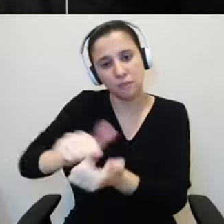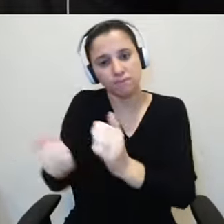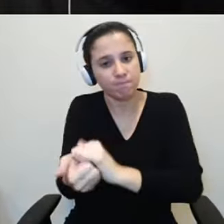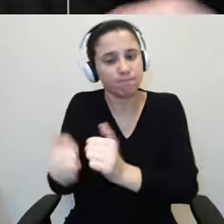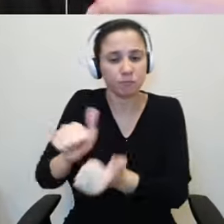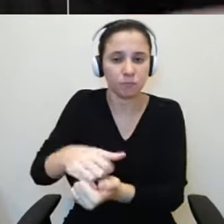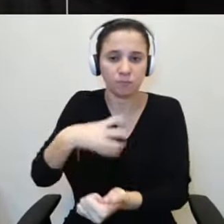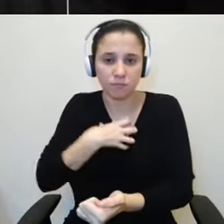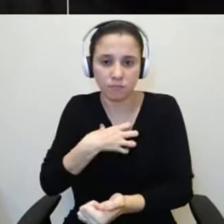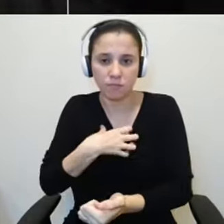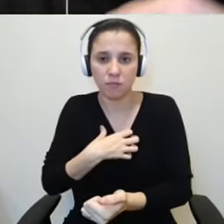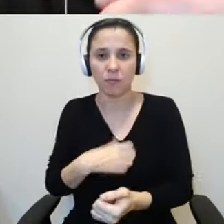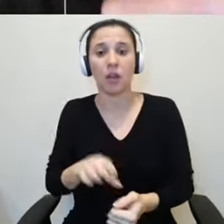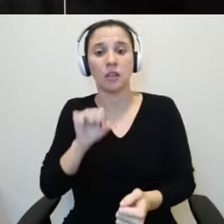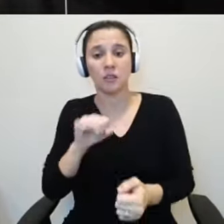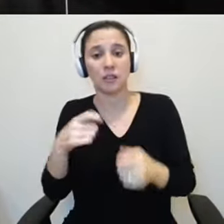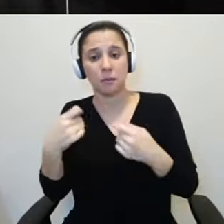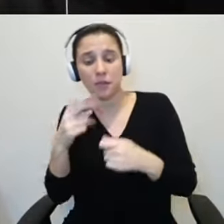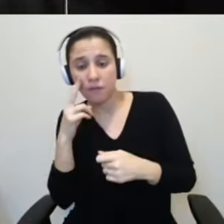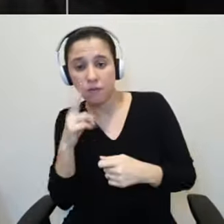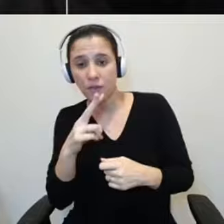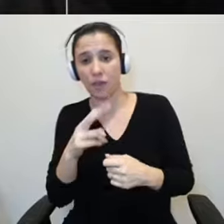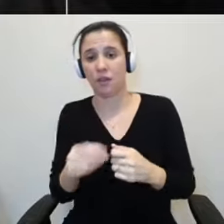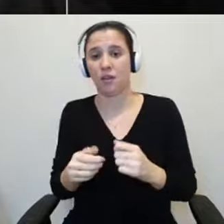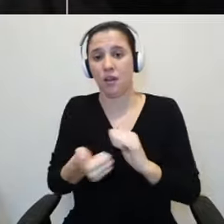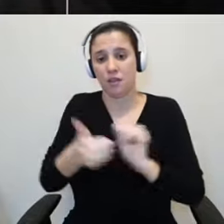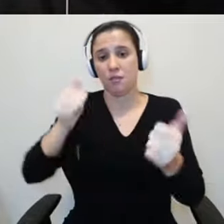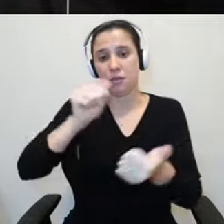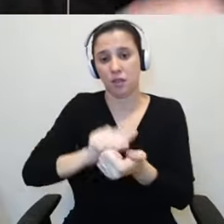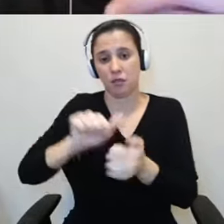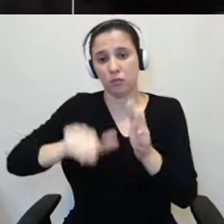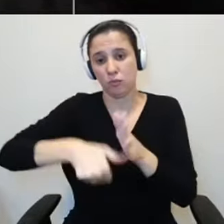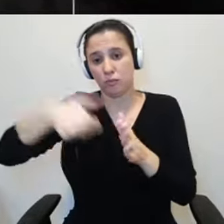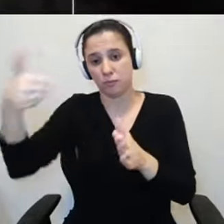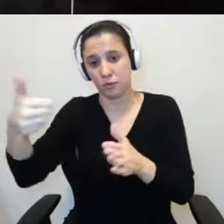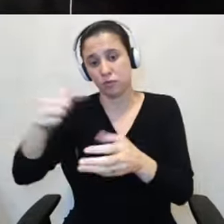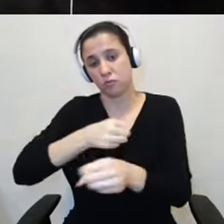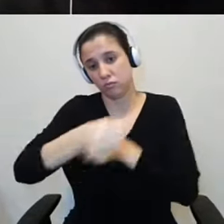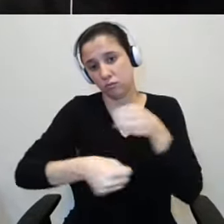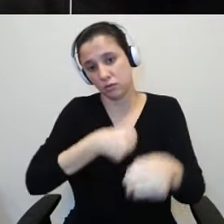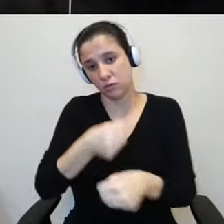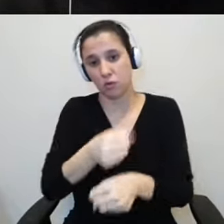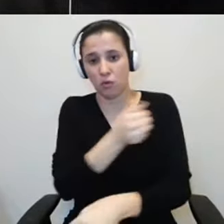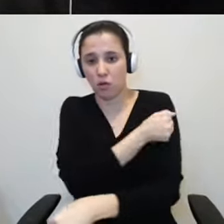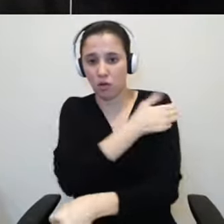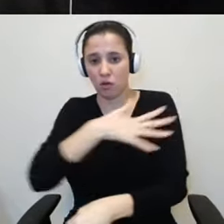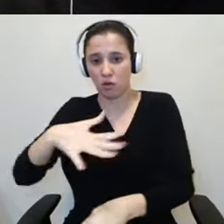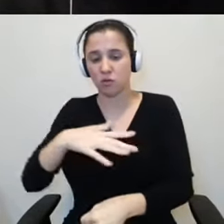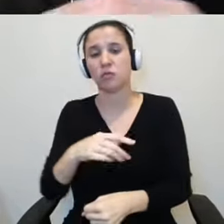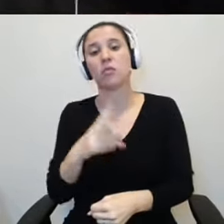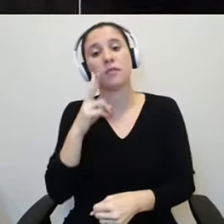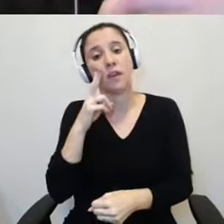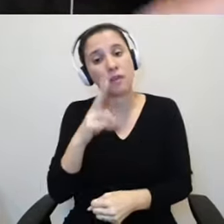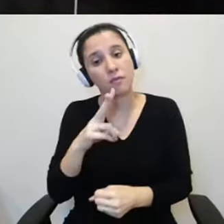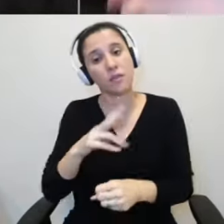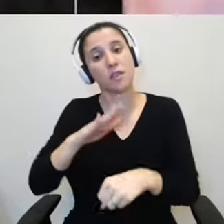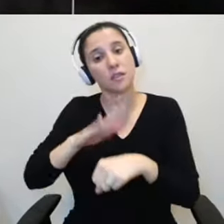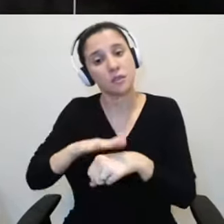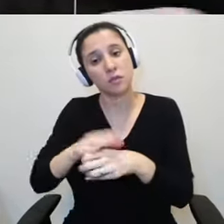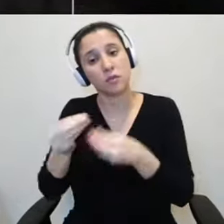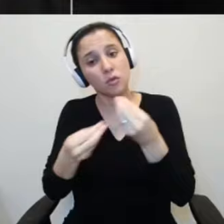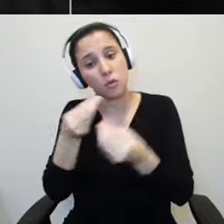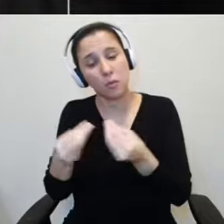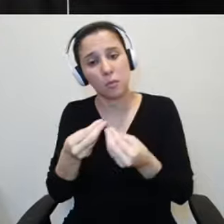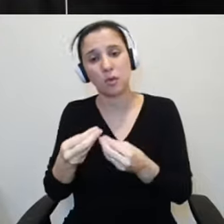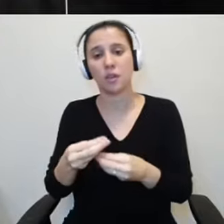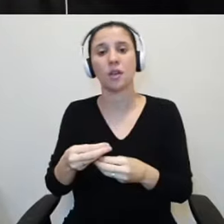ano, isso vai ser executado e vai ser reformulado. Então, fiquem atentos em relação a isso. Então, é um processo que vai